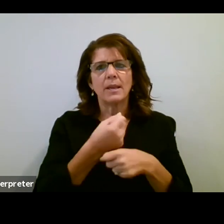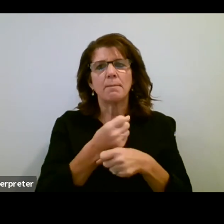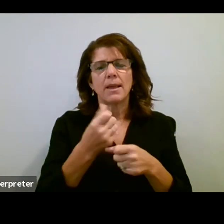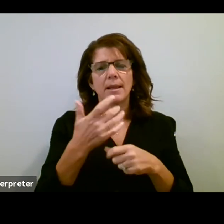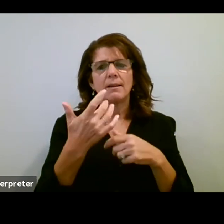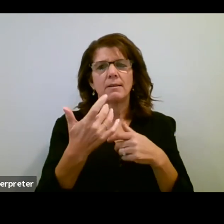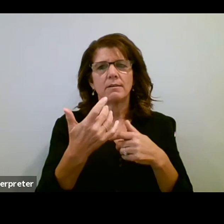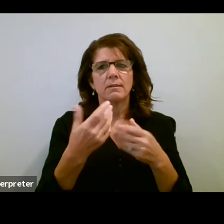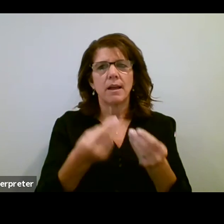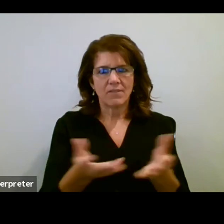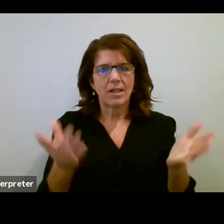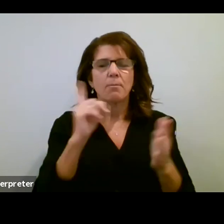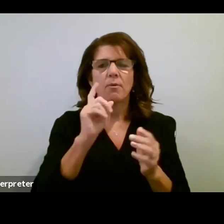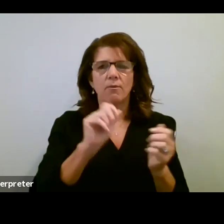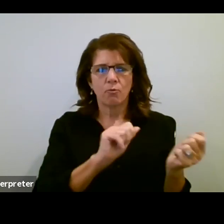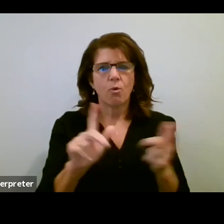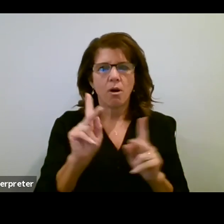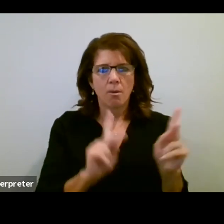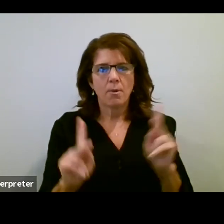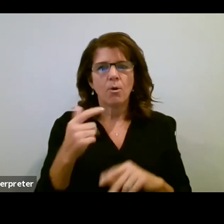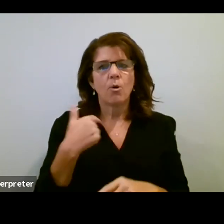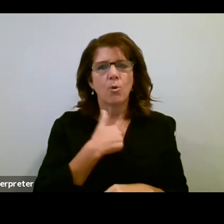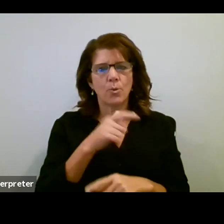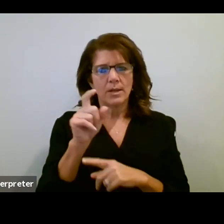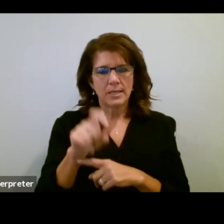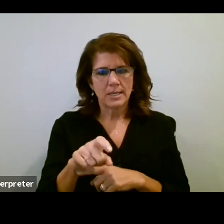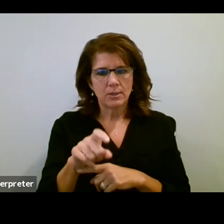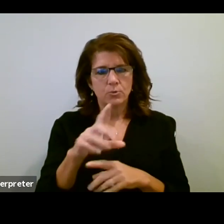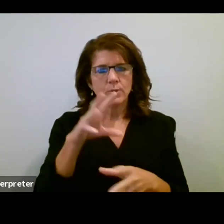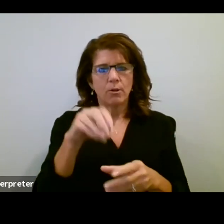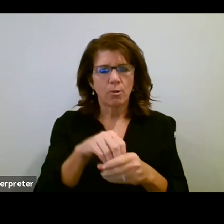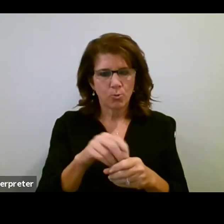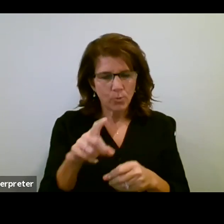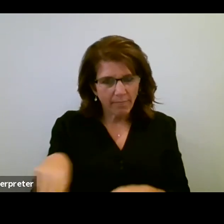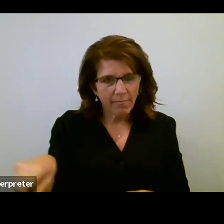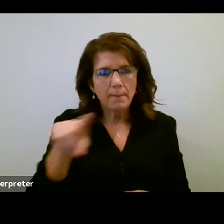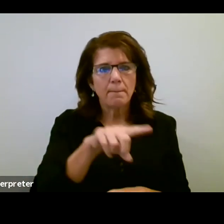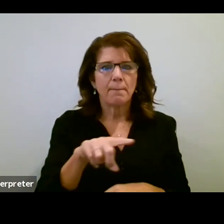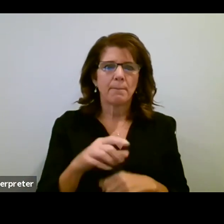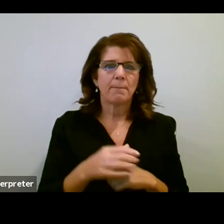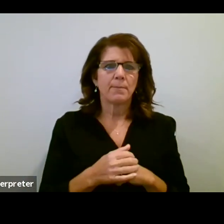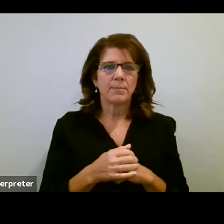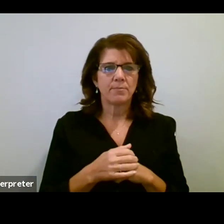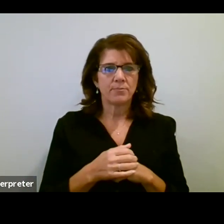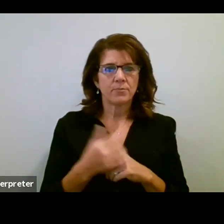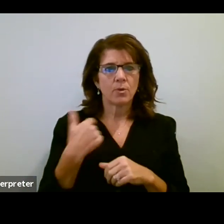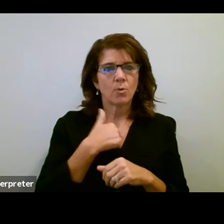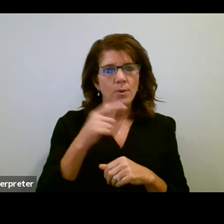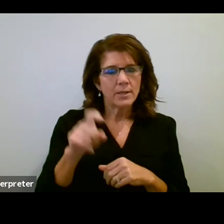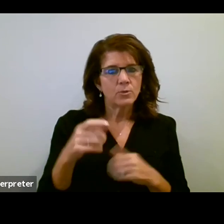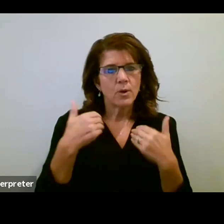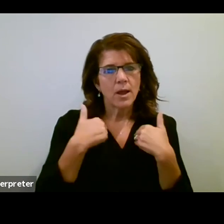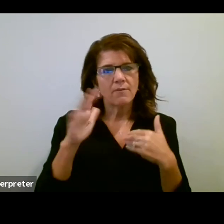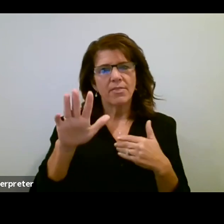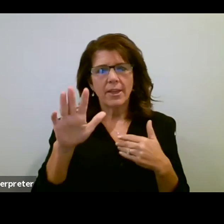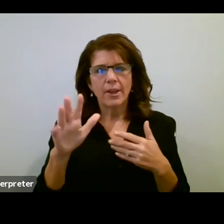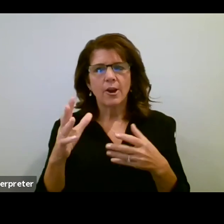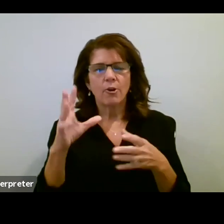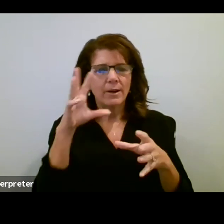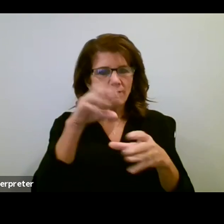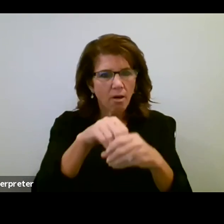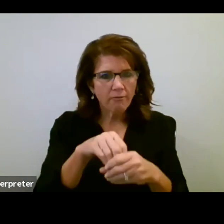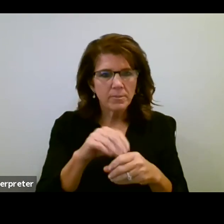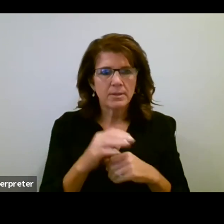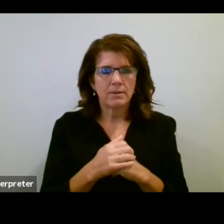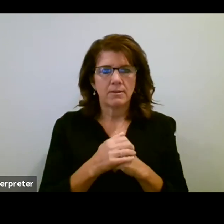fortalecer su inclusión, participación y un envejecimiento positivo y saludable. Con ese objetivo